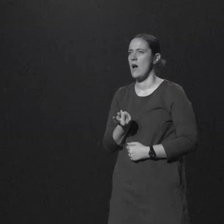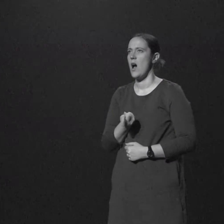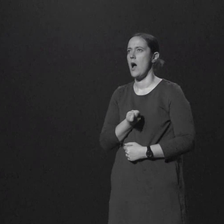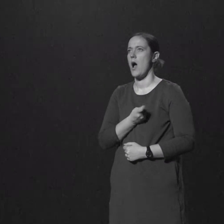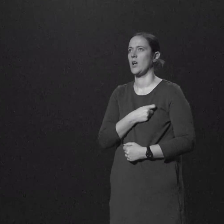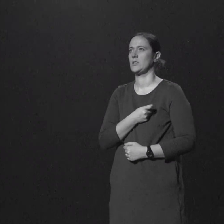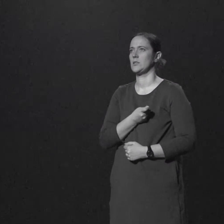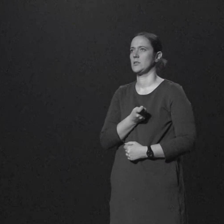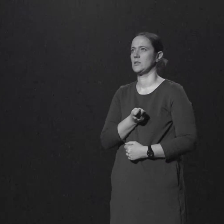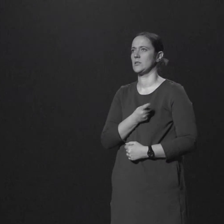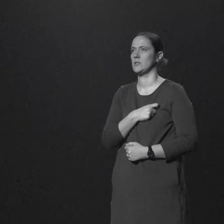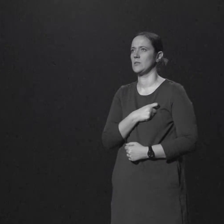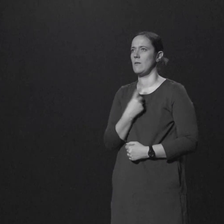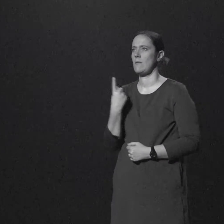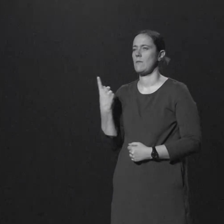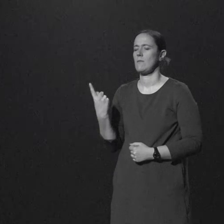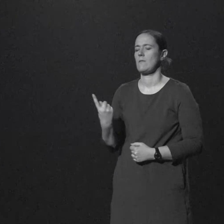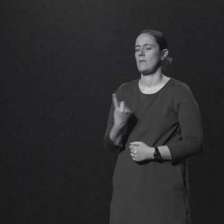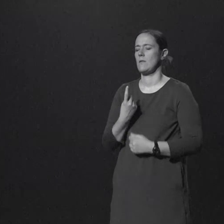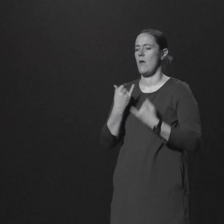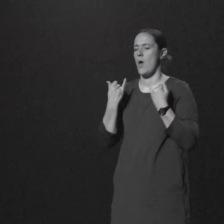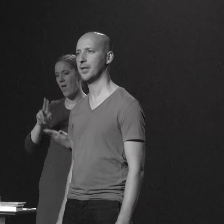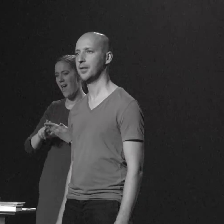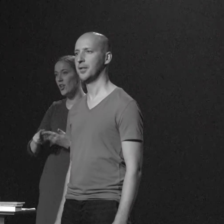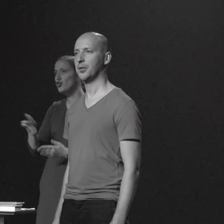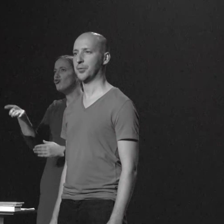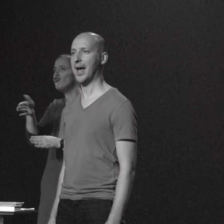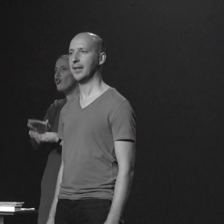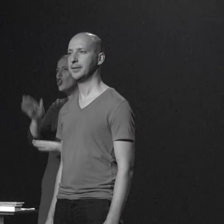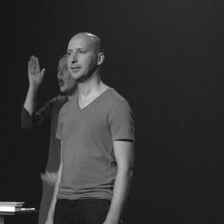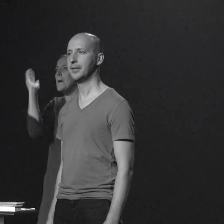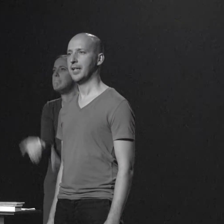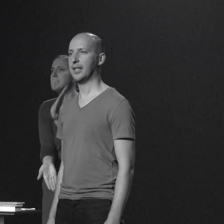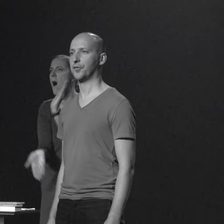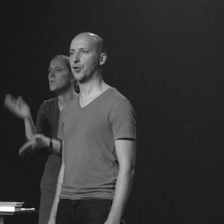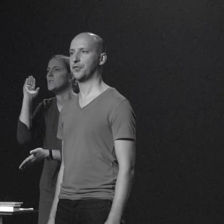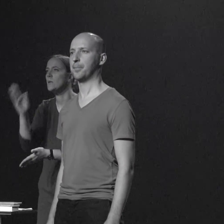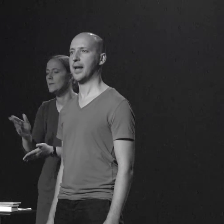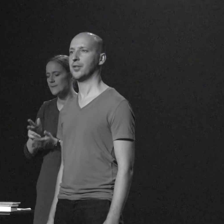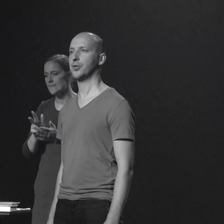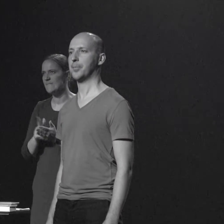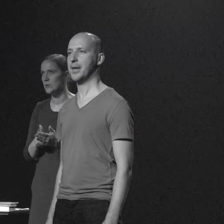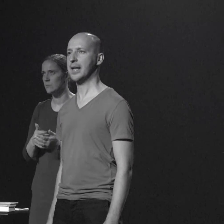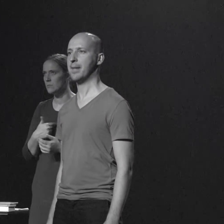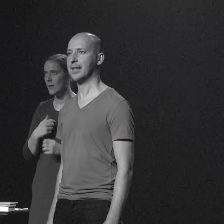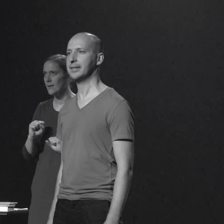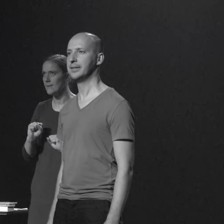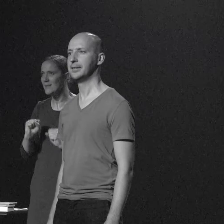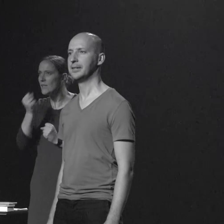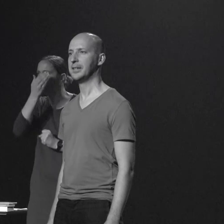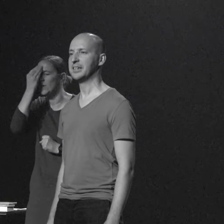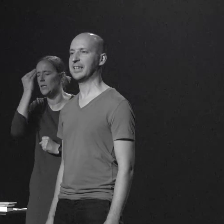alles overwoekerende angst, die was het zwaarst. Wat wij in het fort van Breendonk hebben